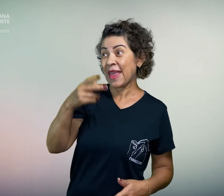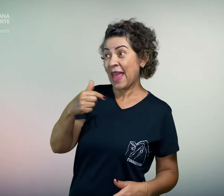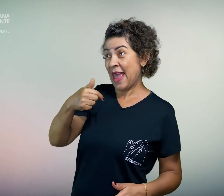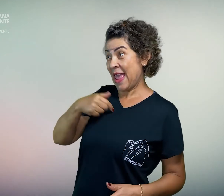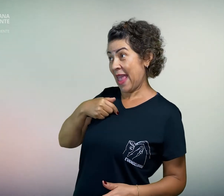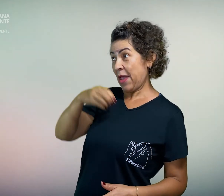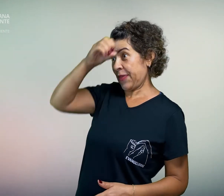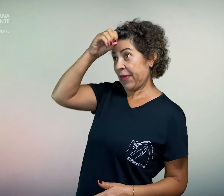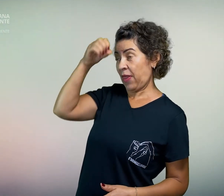Deus.